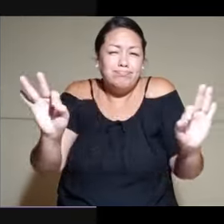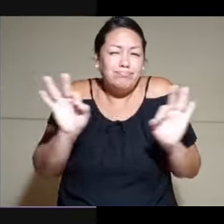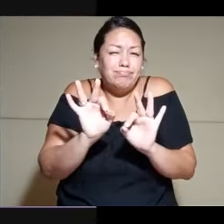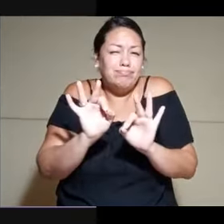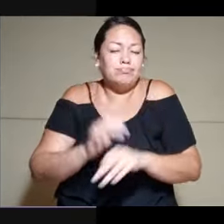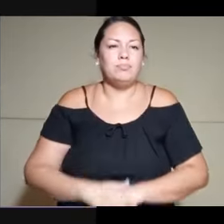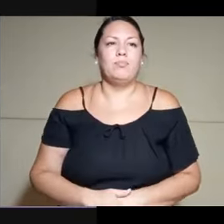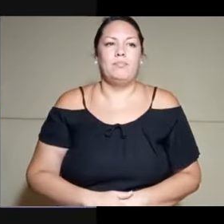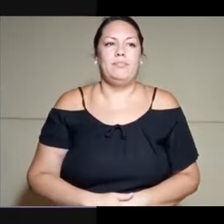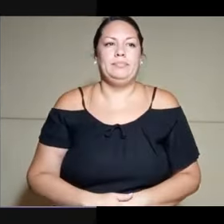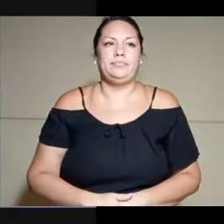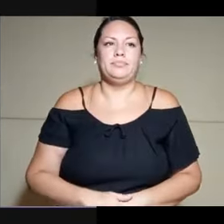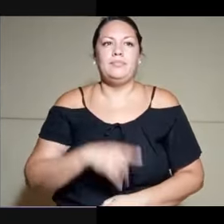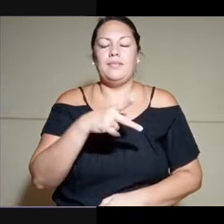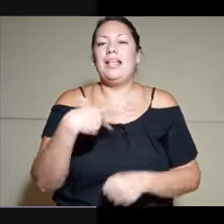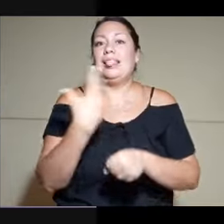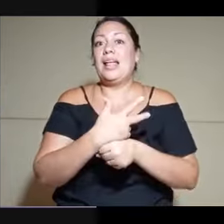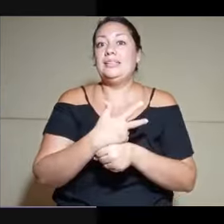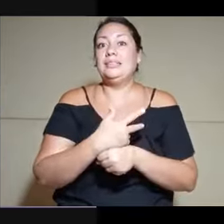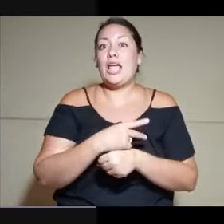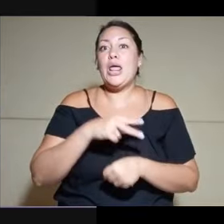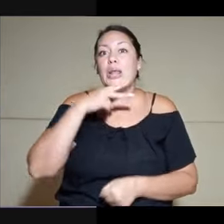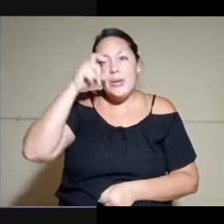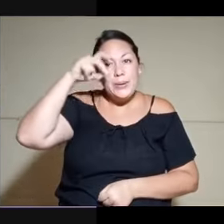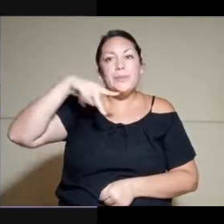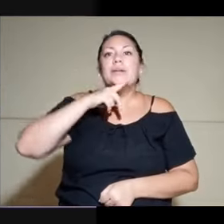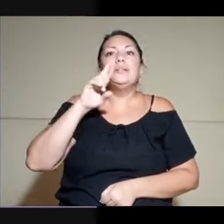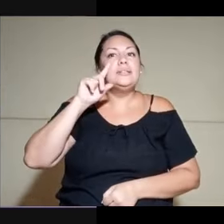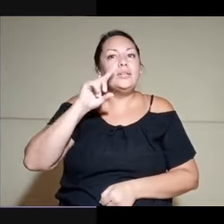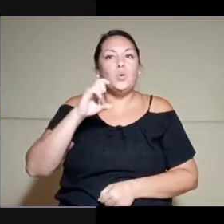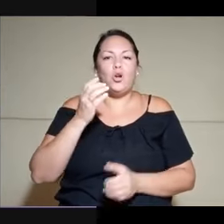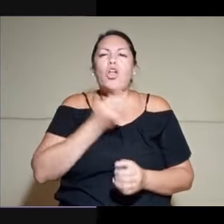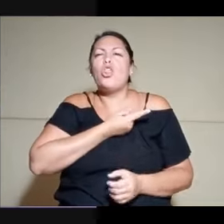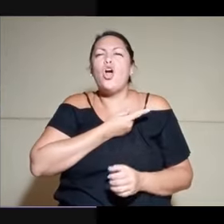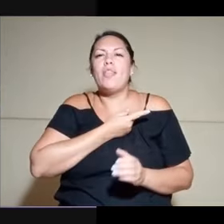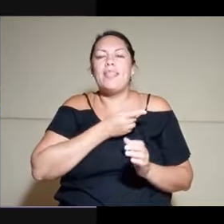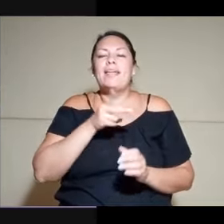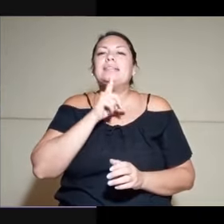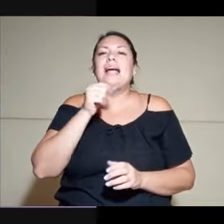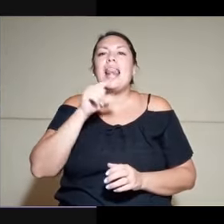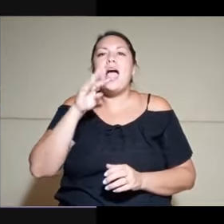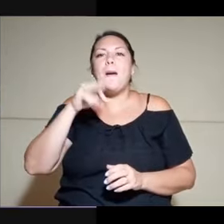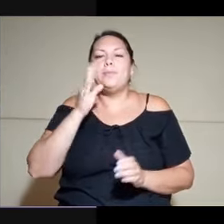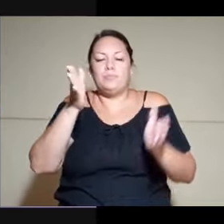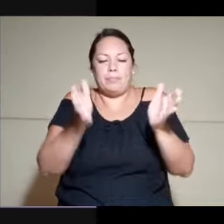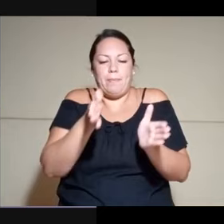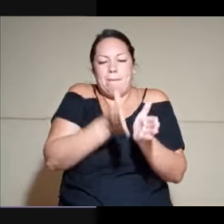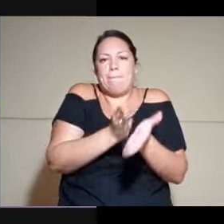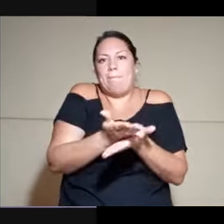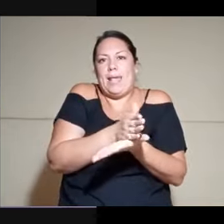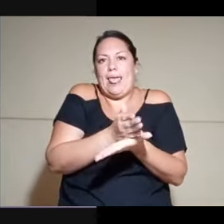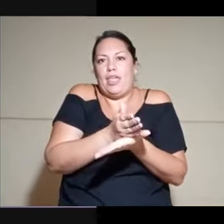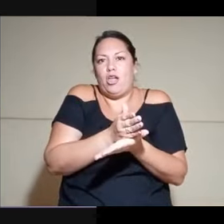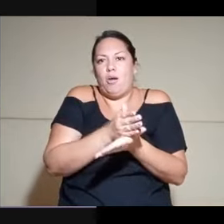Y acá no lo vas a ver porque es un agujero. Y acordate que si vos partís un agujero, no ves nada. ¿Sí? Como acá el tercer